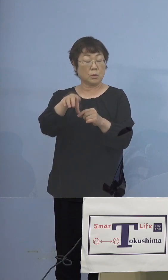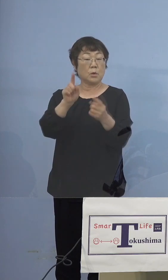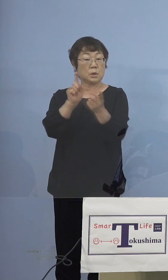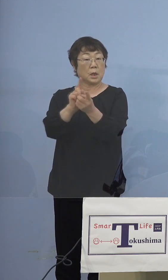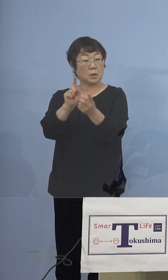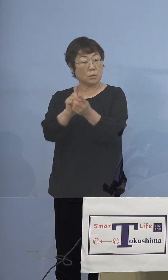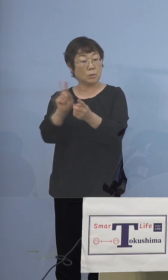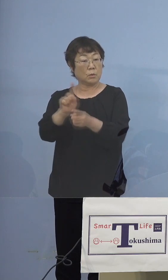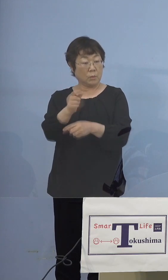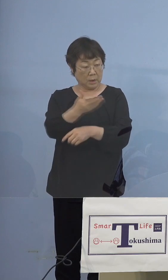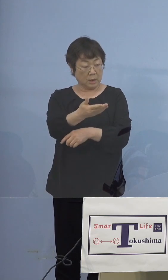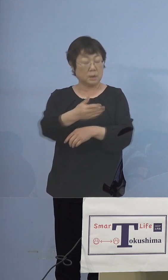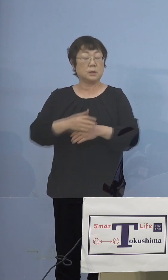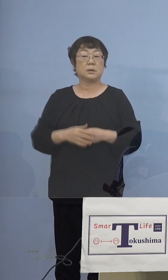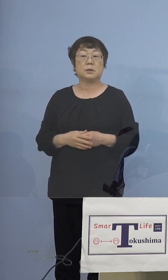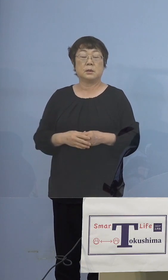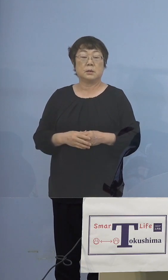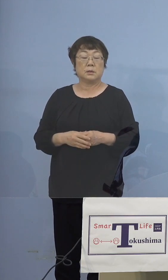ういう対応というのは、